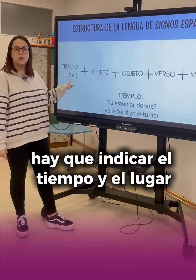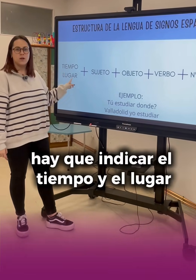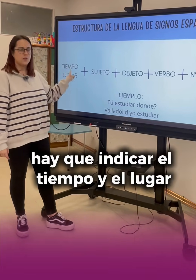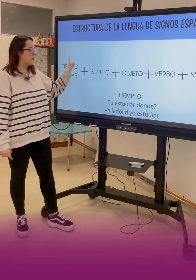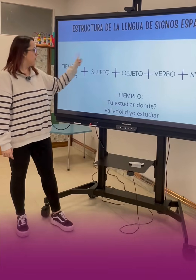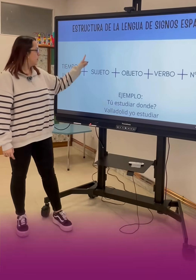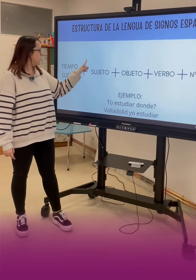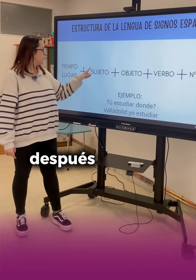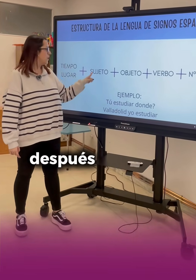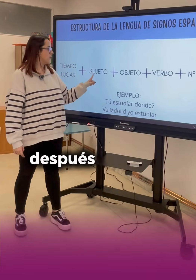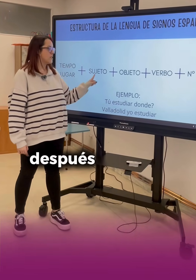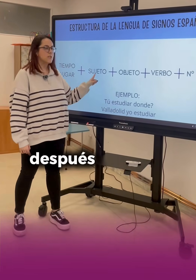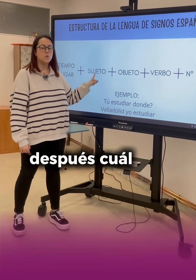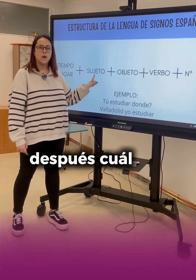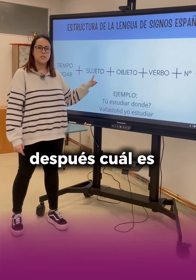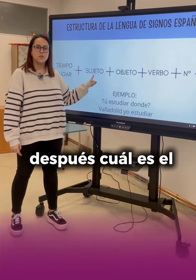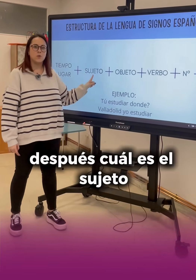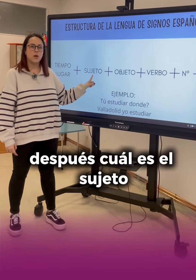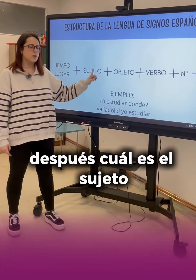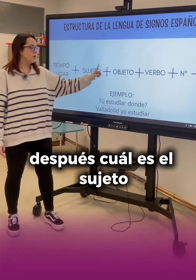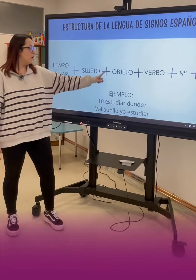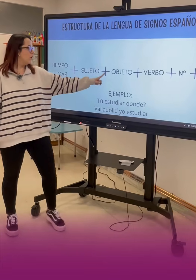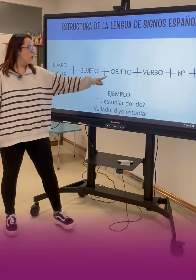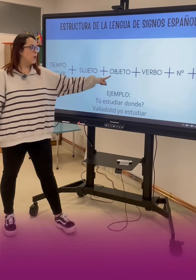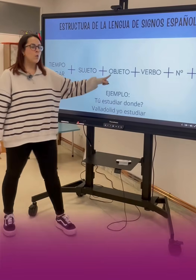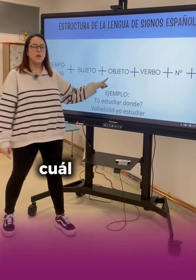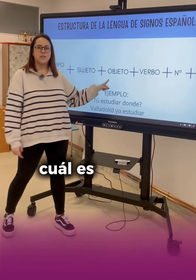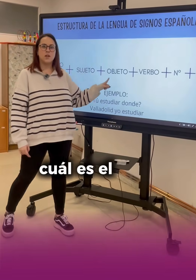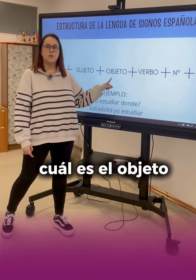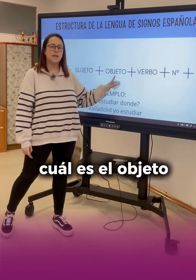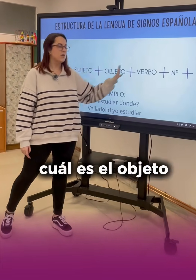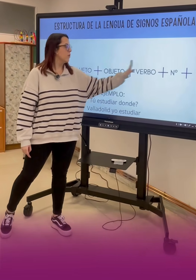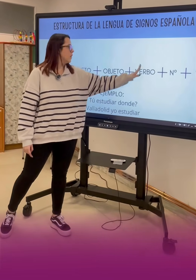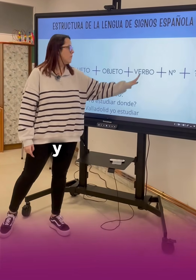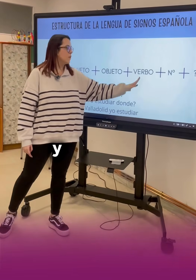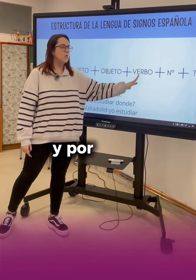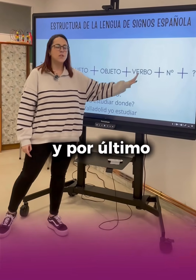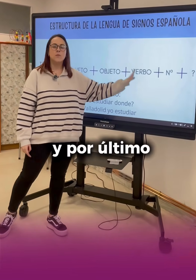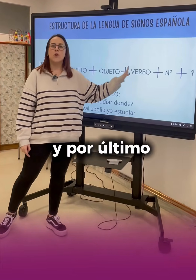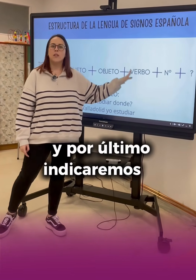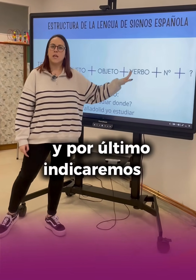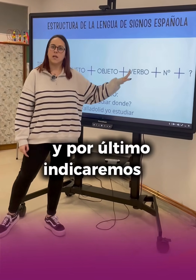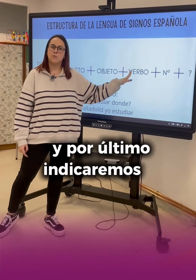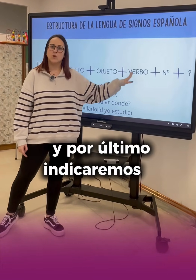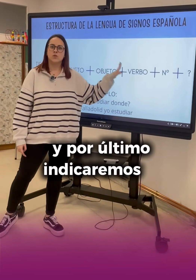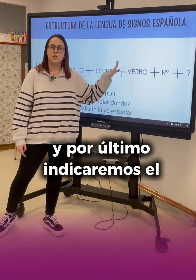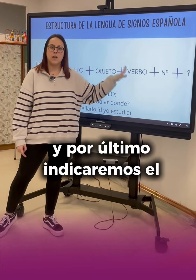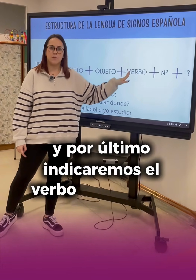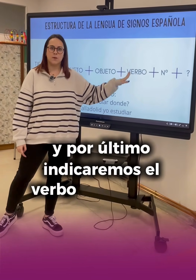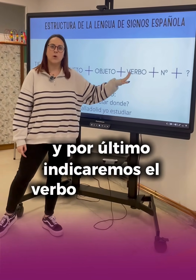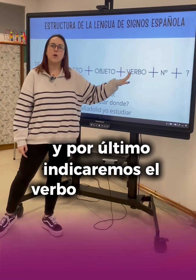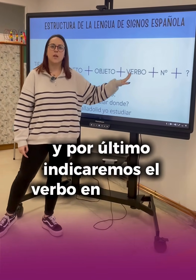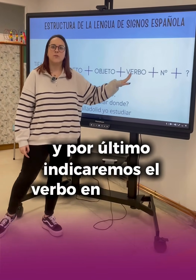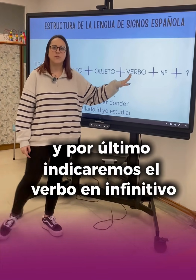lugar. Después, cuál es el sujeto, cuál es el objeto y por último indicaremos el verbo en